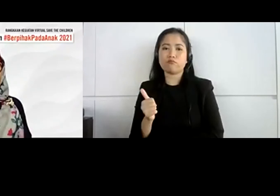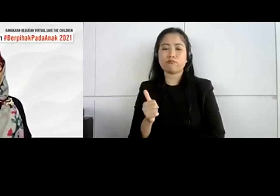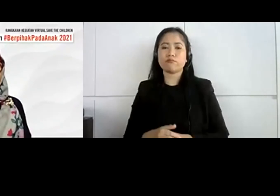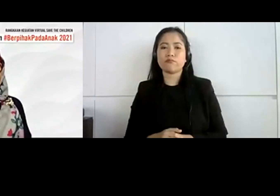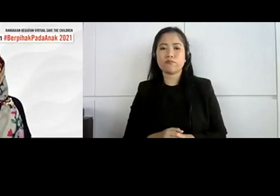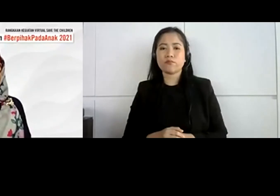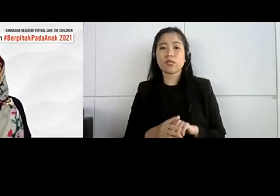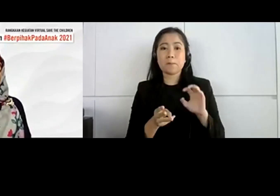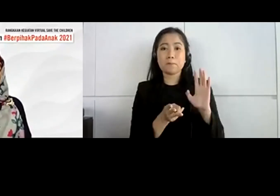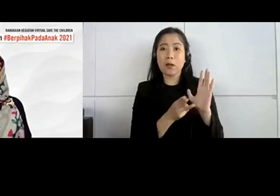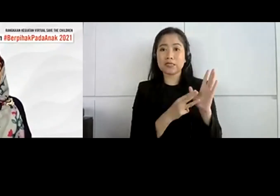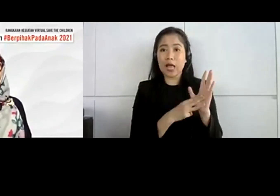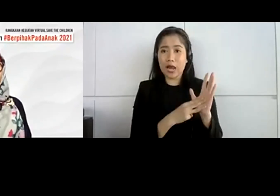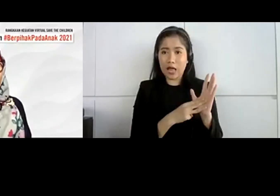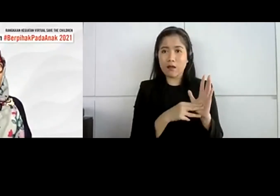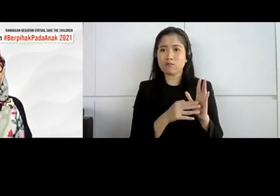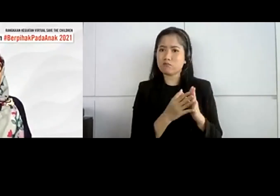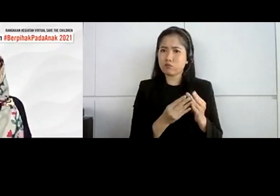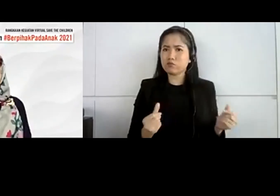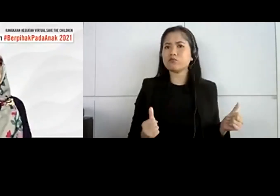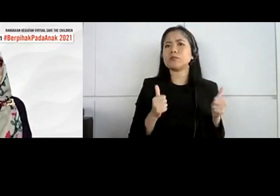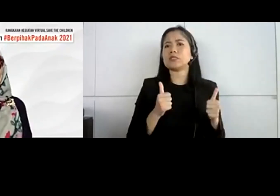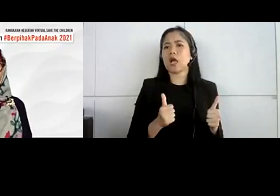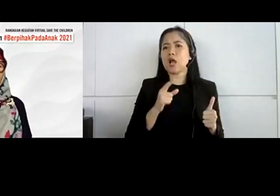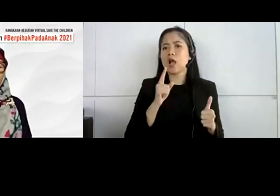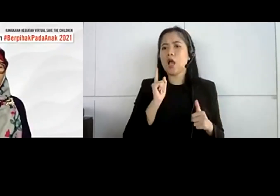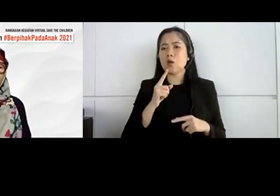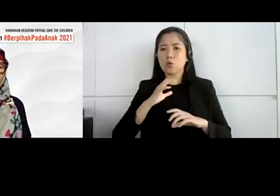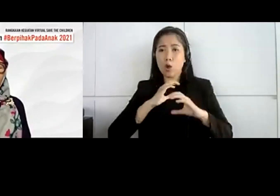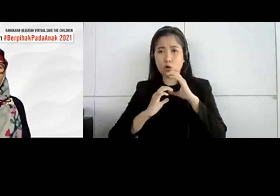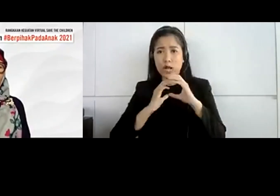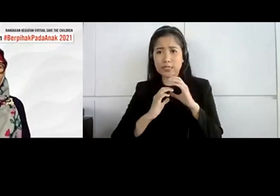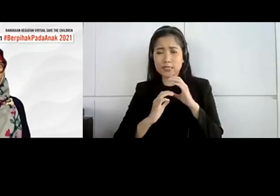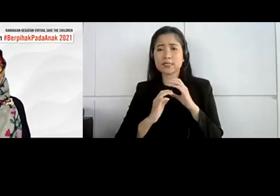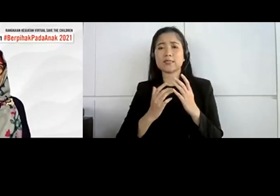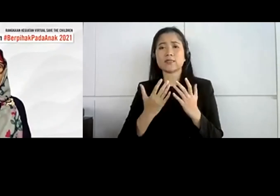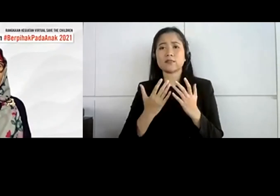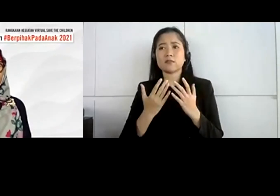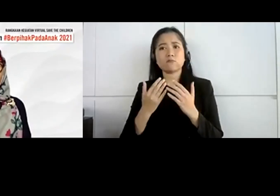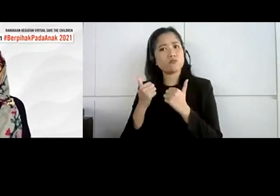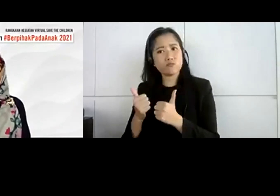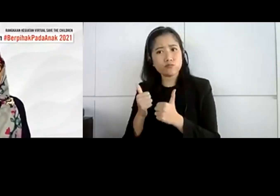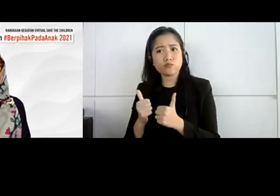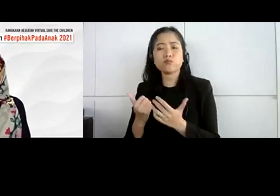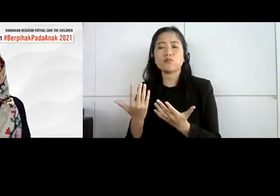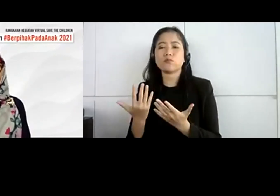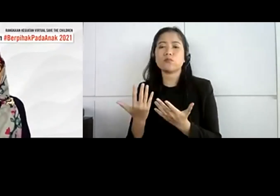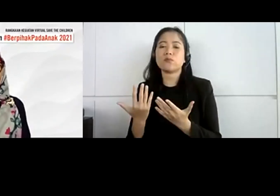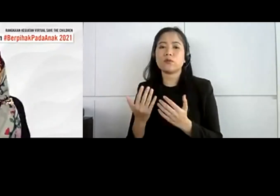Persoalan-persoalan bisa diselesaikan bila mana komunikasi ini terbangun secara baik,